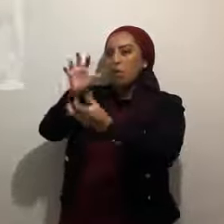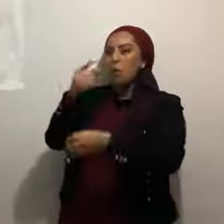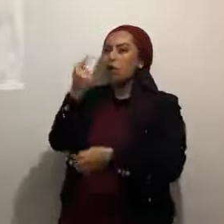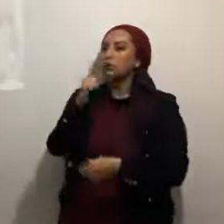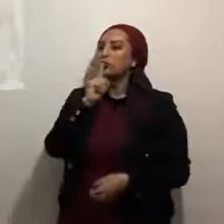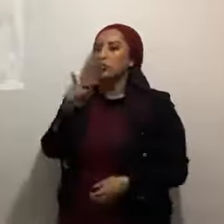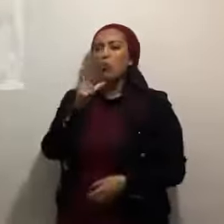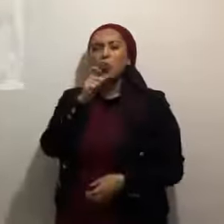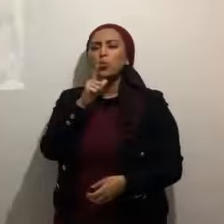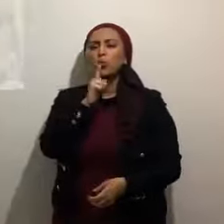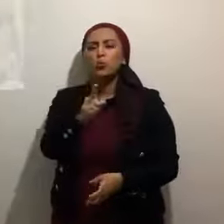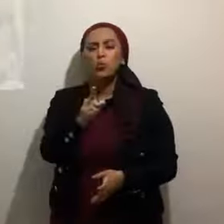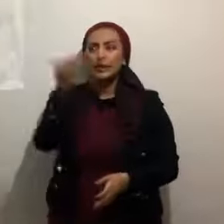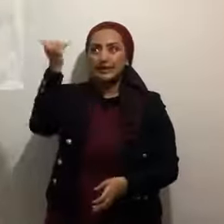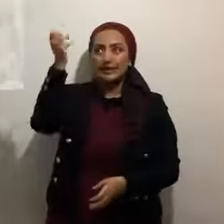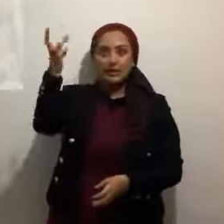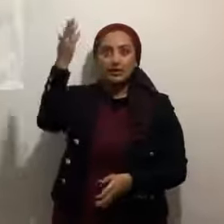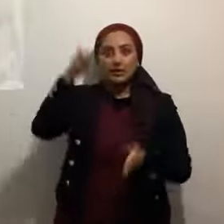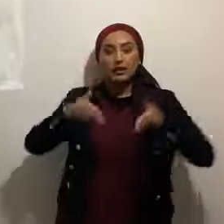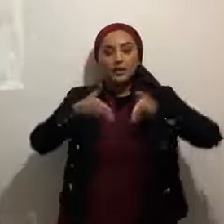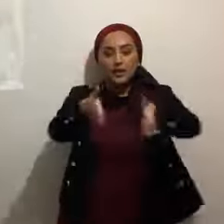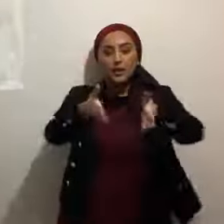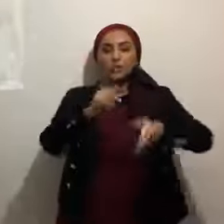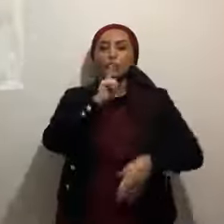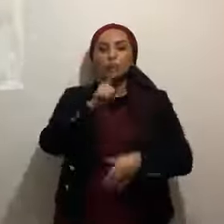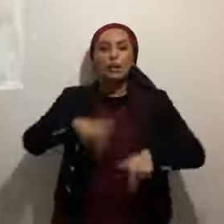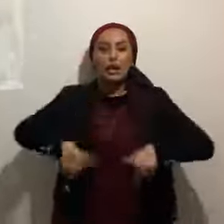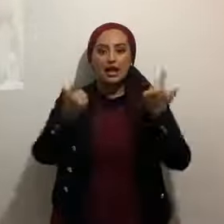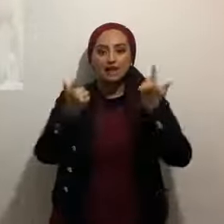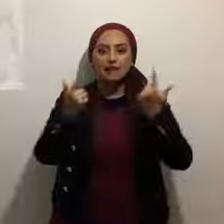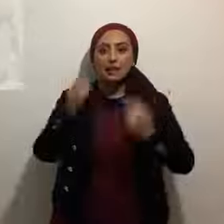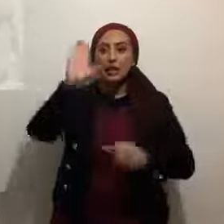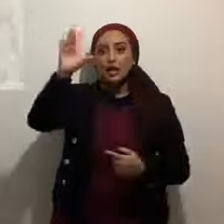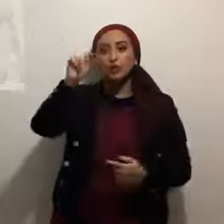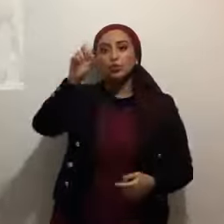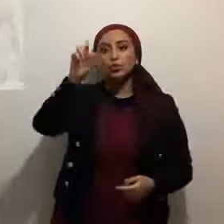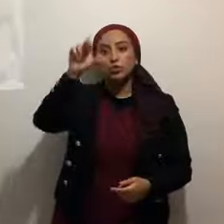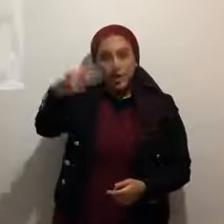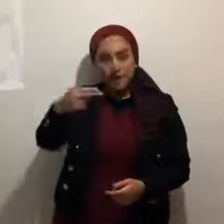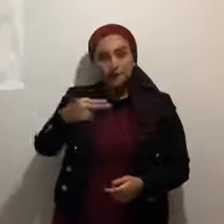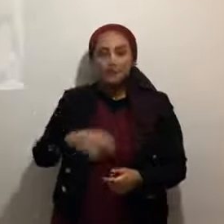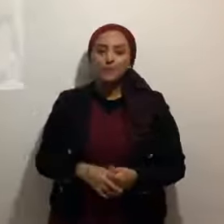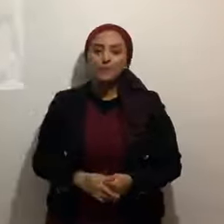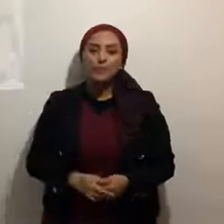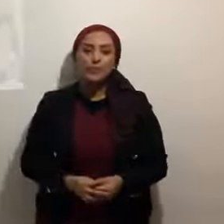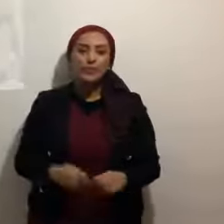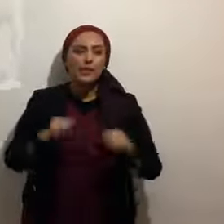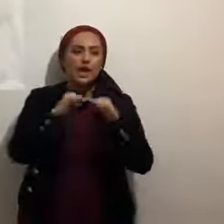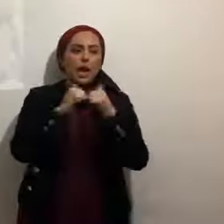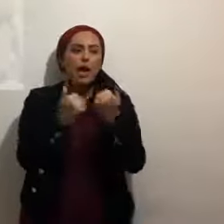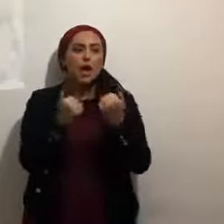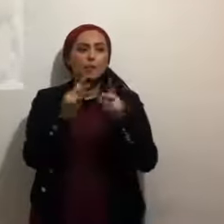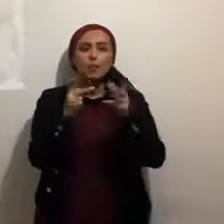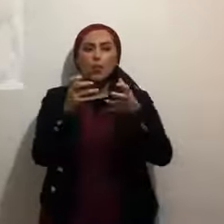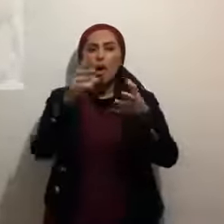¿quién es la verdad? Yahshua, el camino, la verdad y la vida. Su Torah. ¿Cómo te lo han querido torcer?